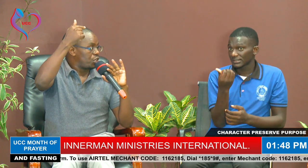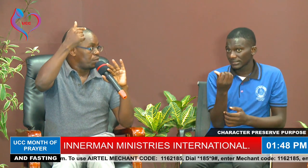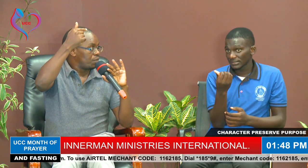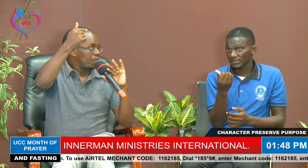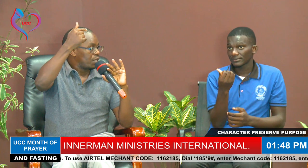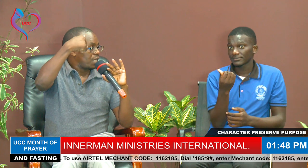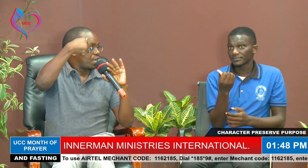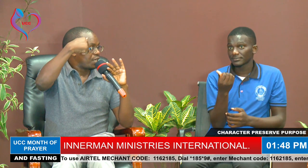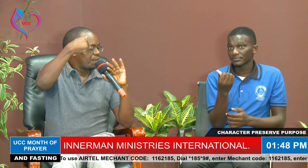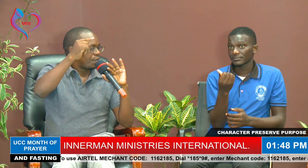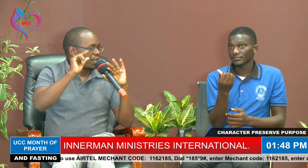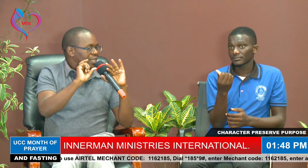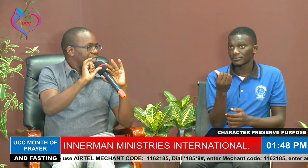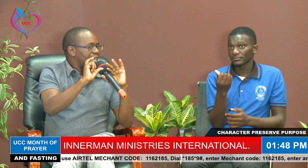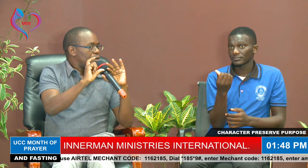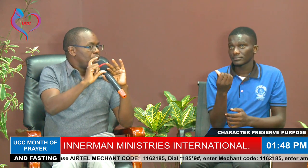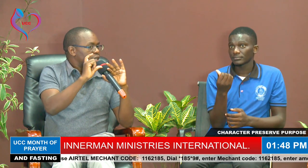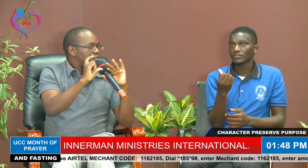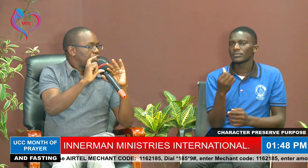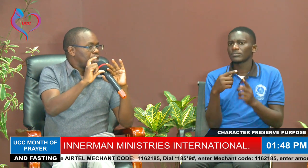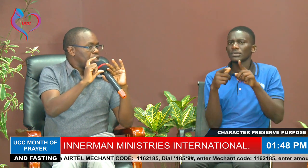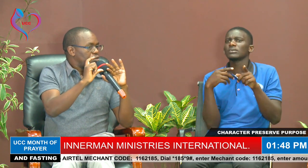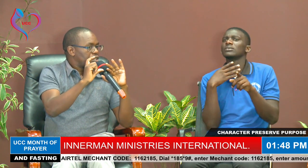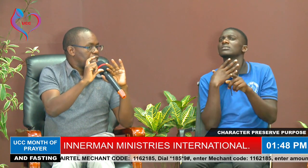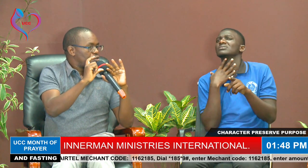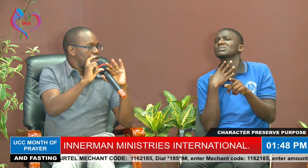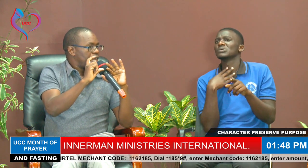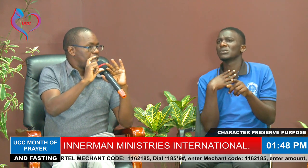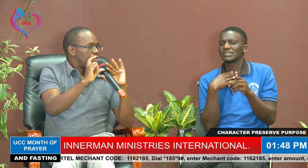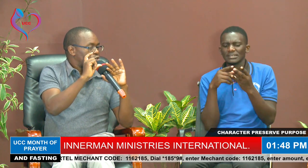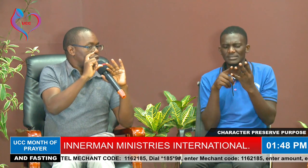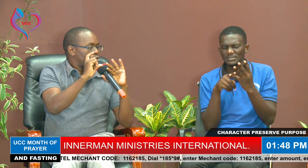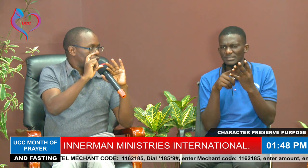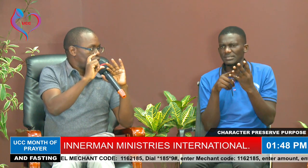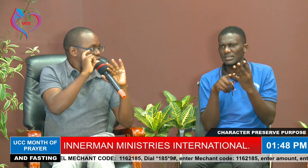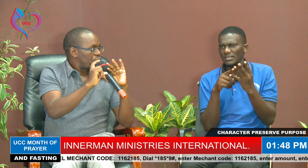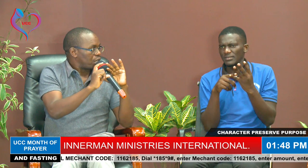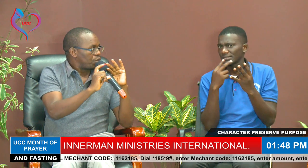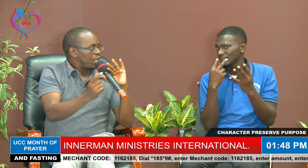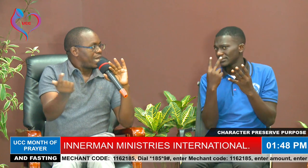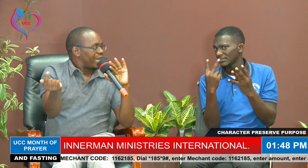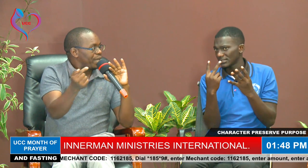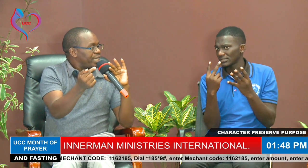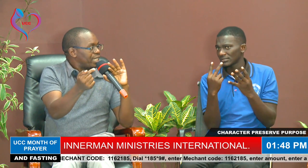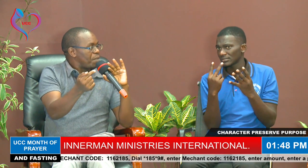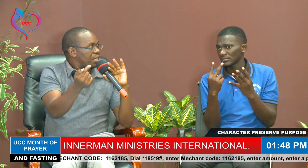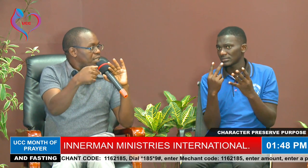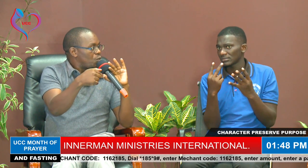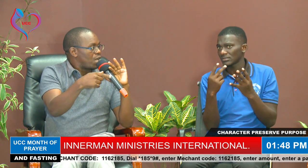mchiruchimu, Zakaria. Nije njagalawo vision nene yokuna musule yokusatu olunyiro okusatu nayambadde ekyambalo ekinnaggwanga